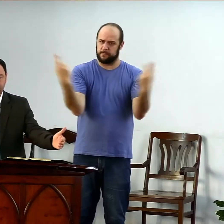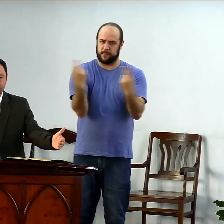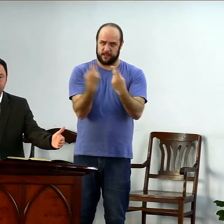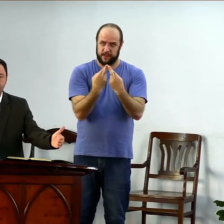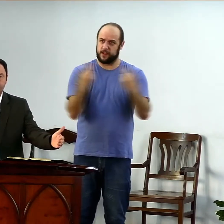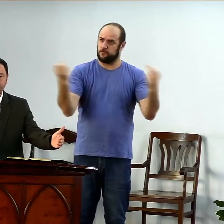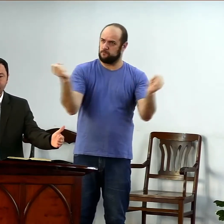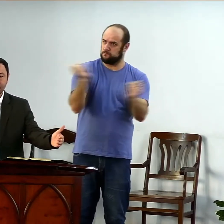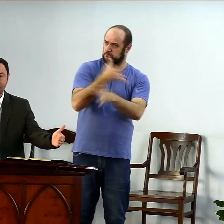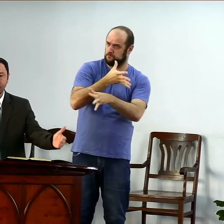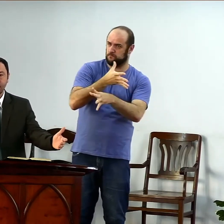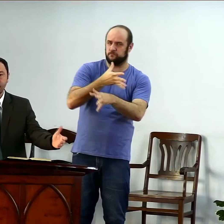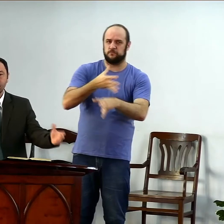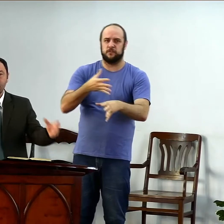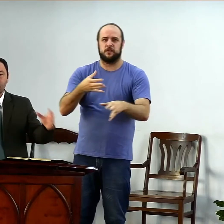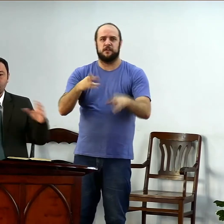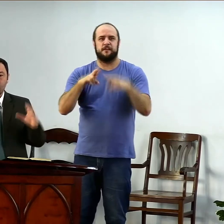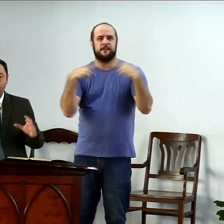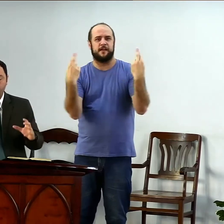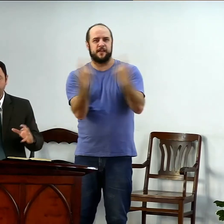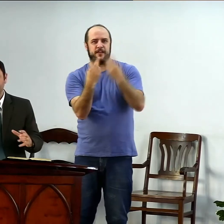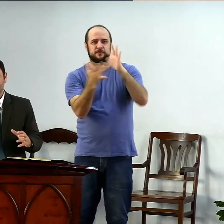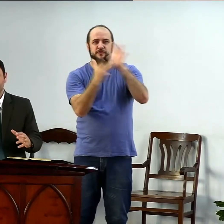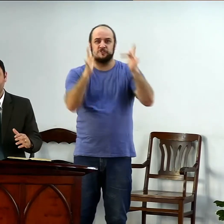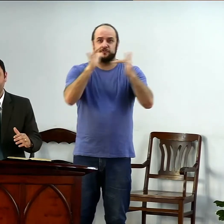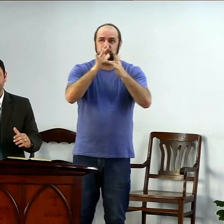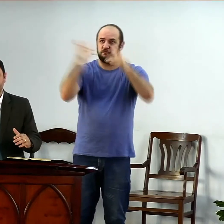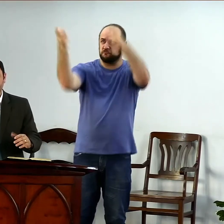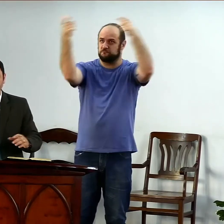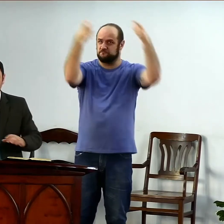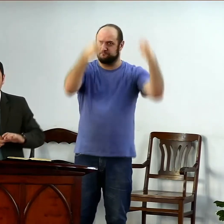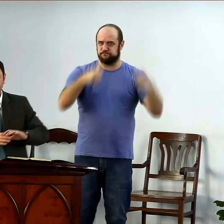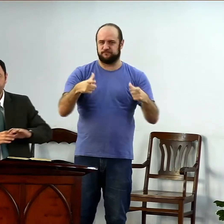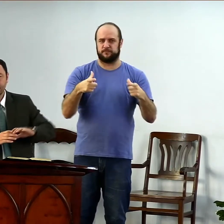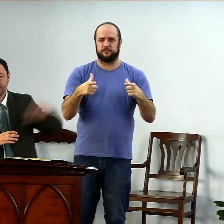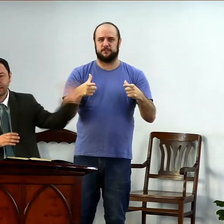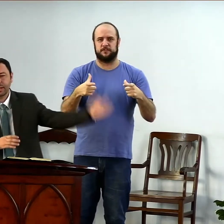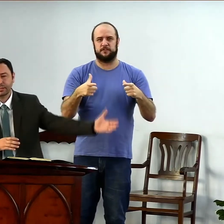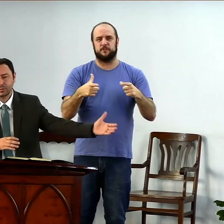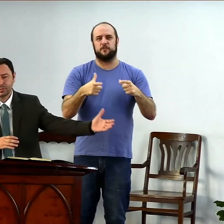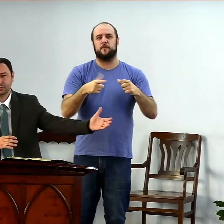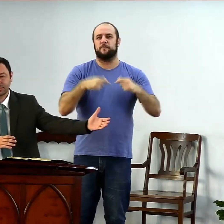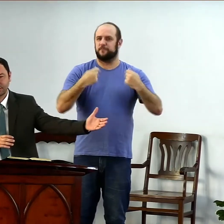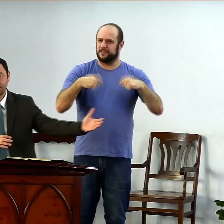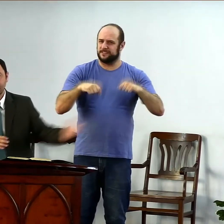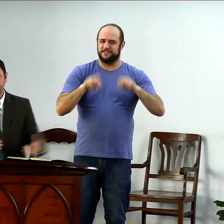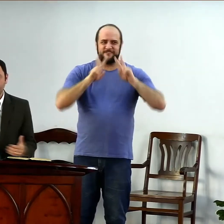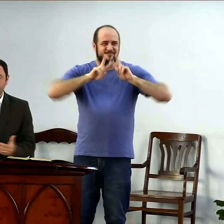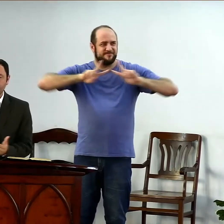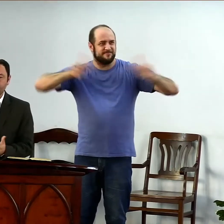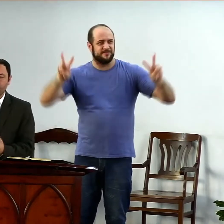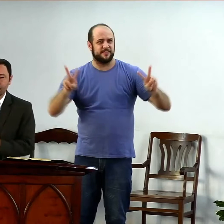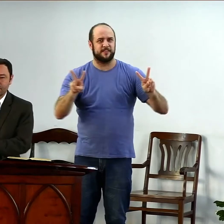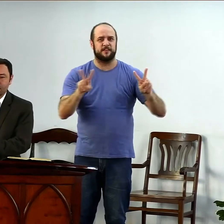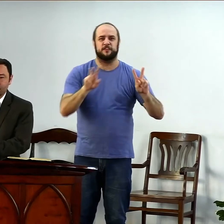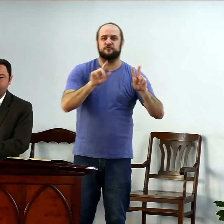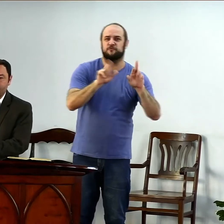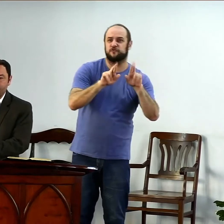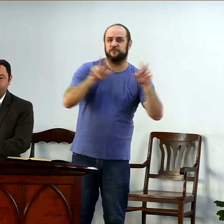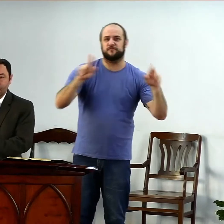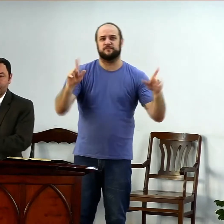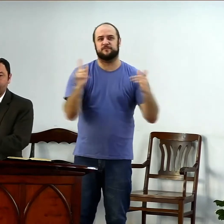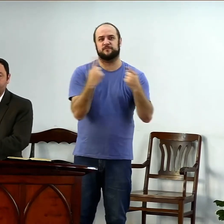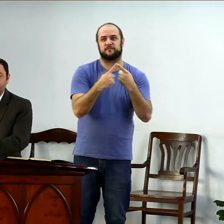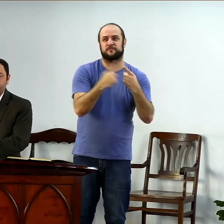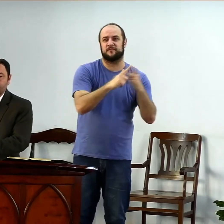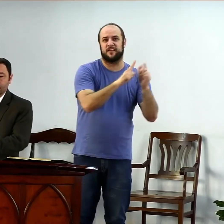de Cristo, eles deveriam observar. Diferente da lei do Antigo Testamento, agora eles deveriam